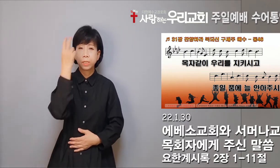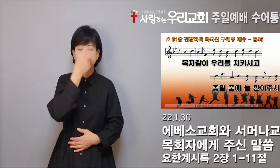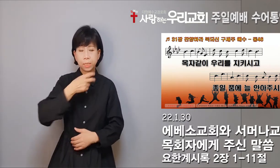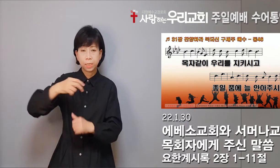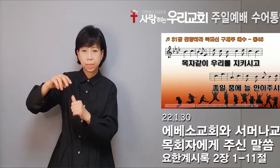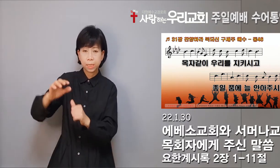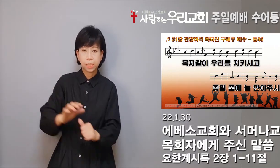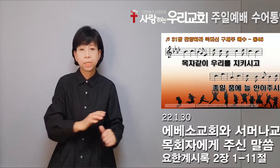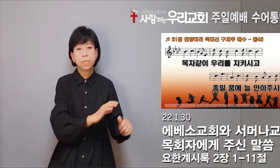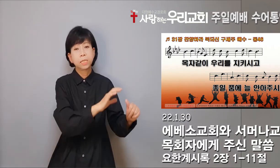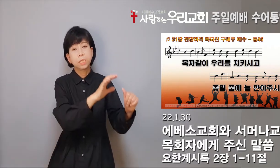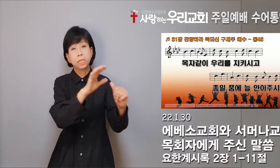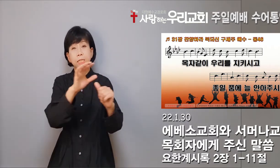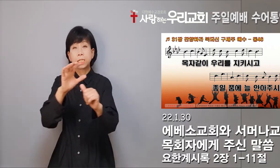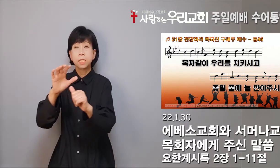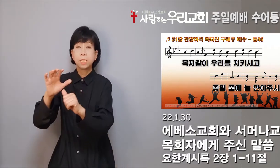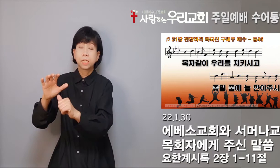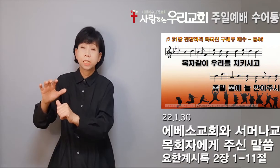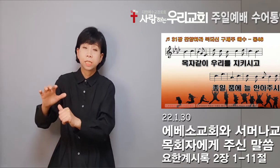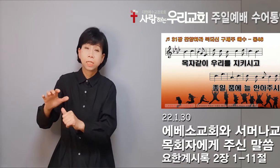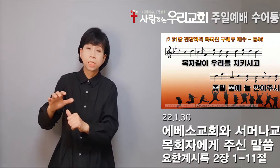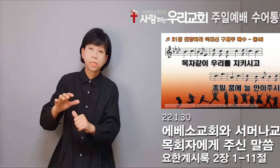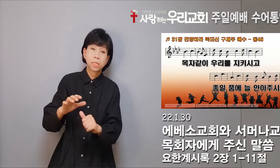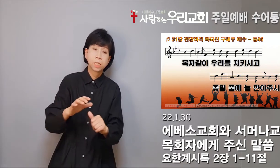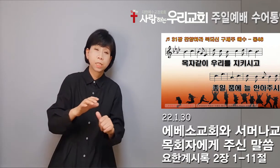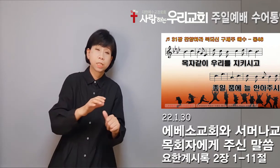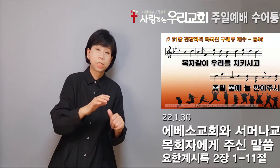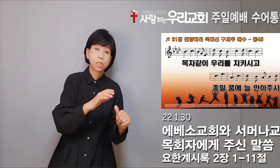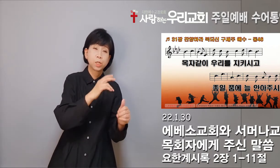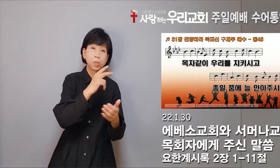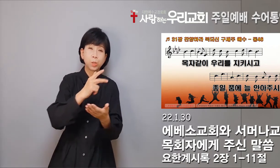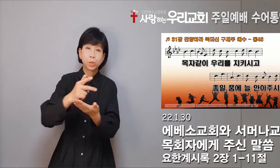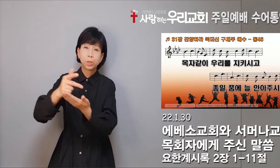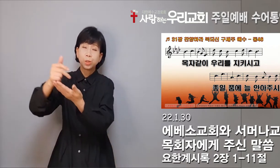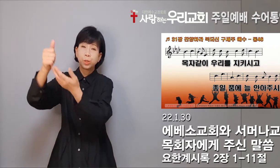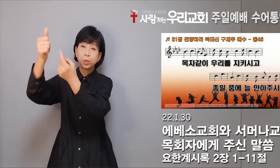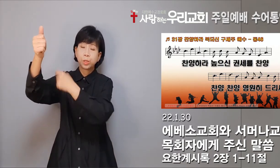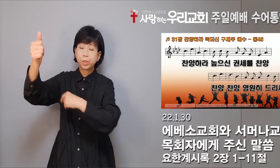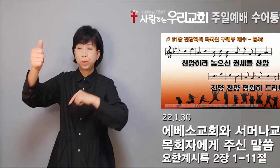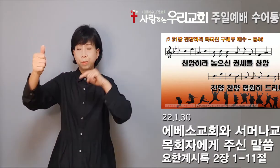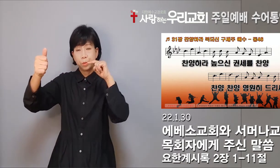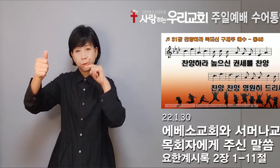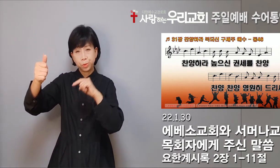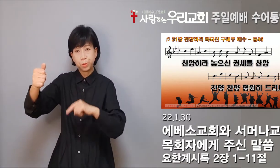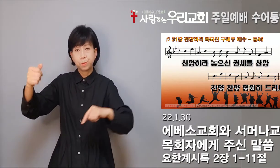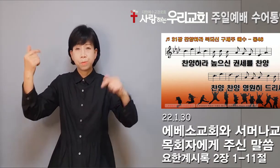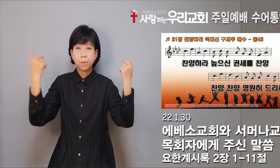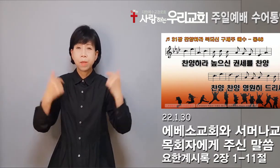지키시고 종일 품에 늘 안아주시니